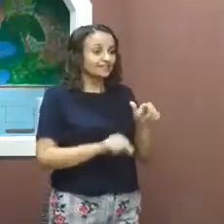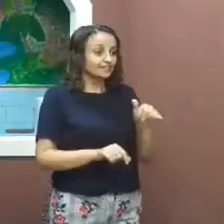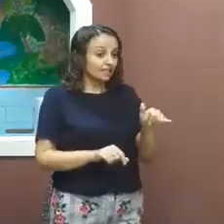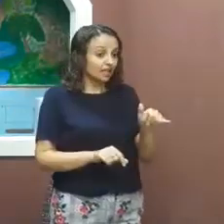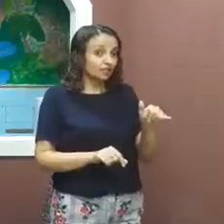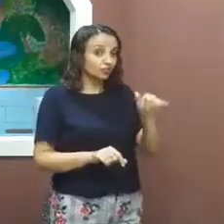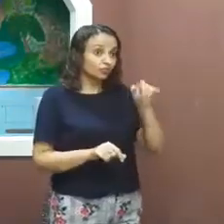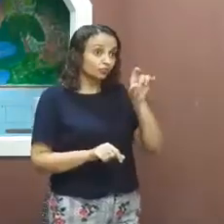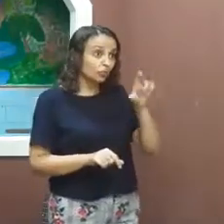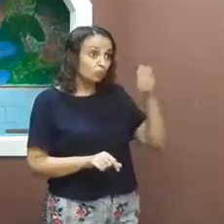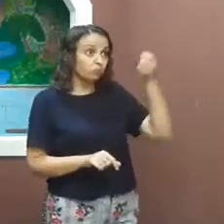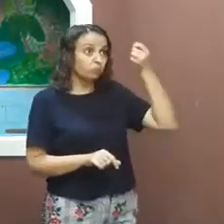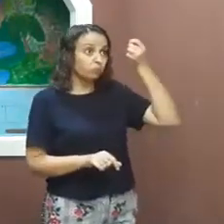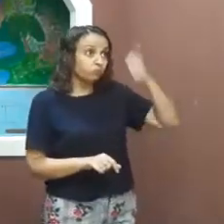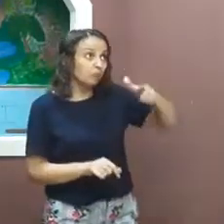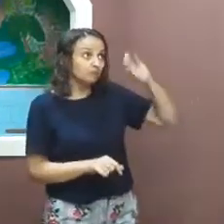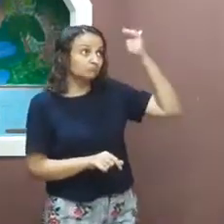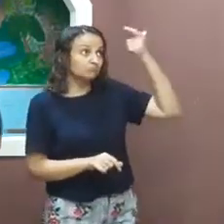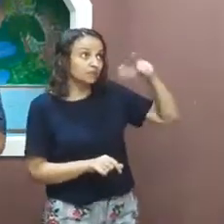é daquilo que a gente vê.